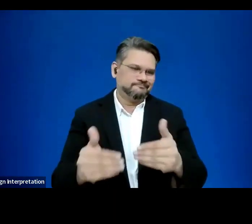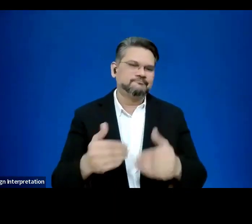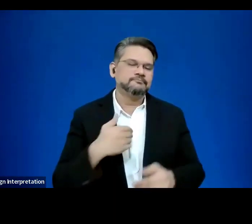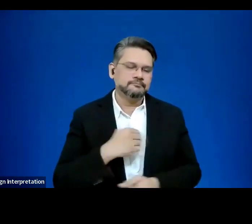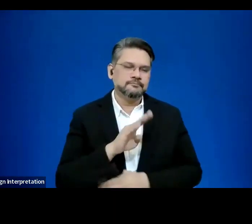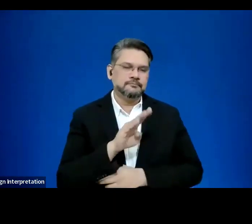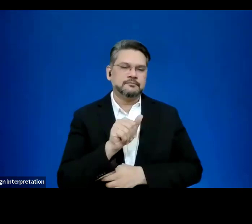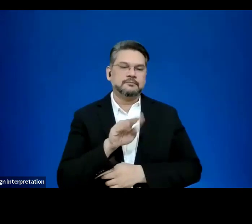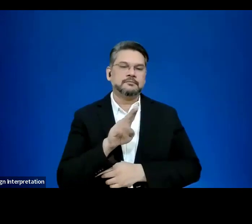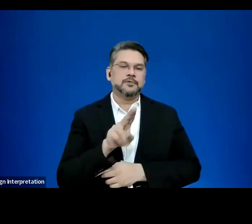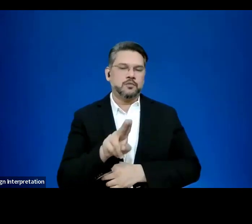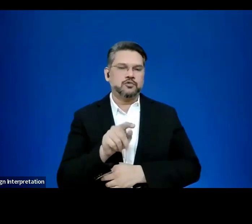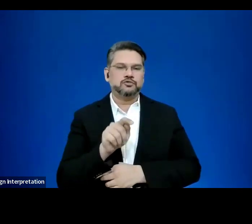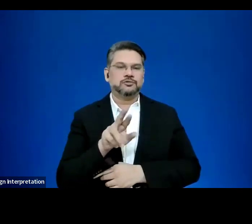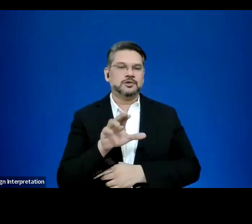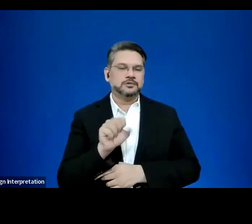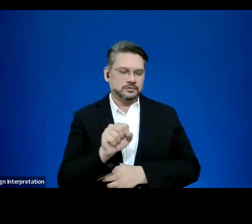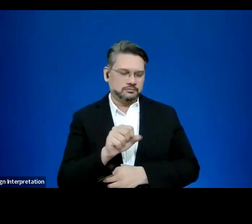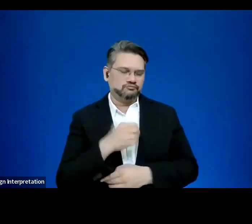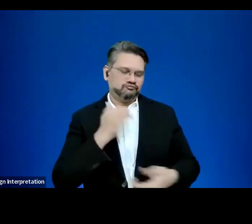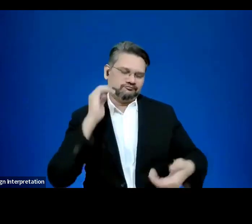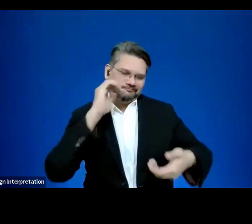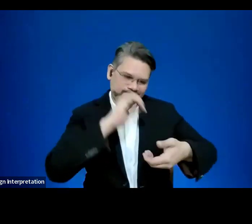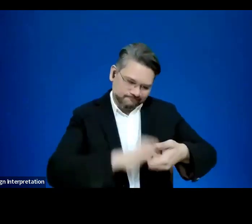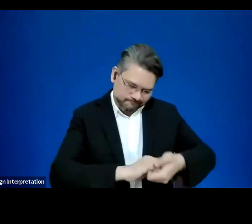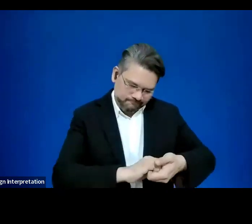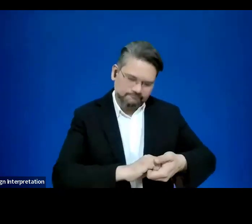我们有一个聊天的这个